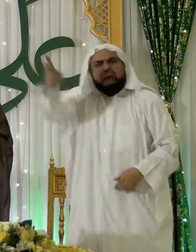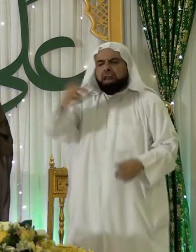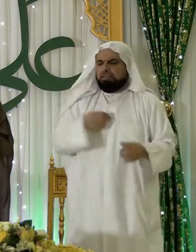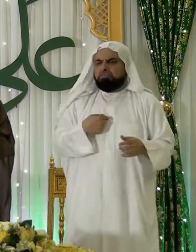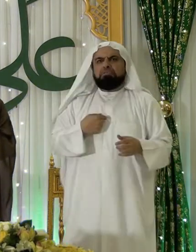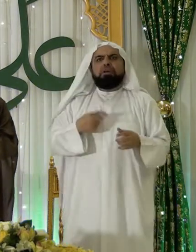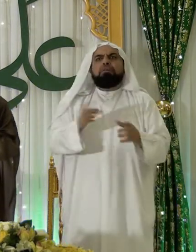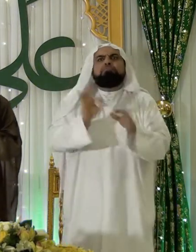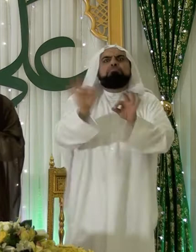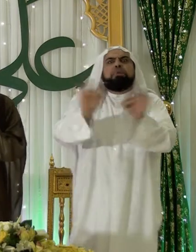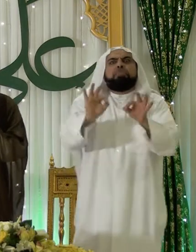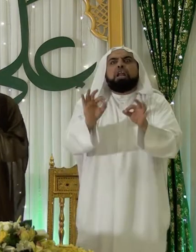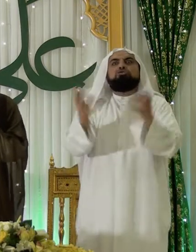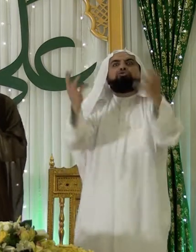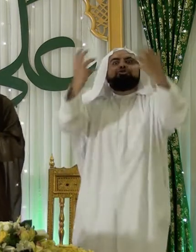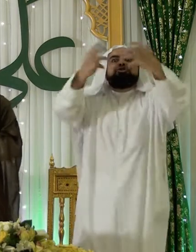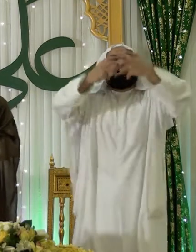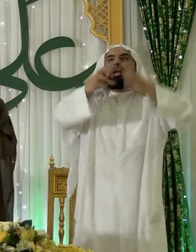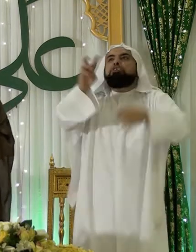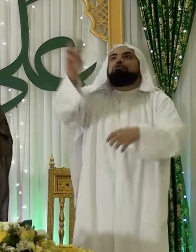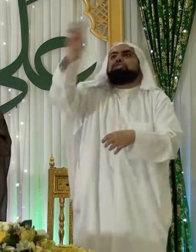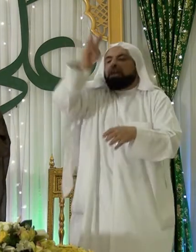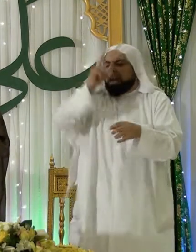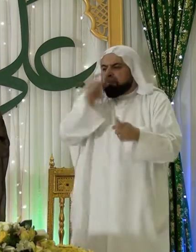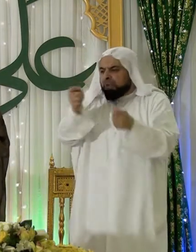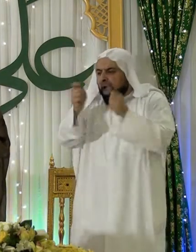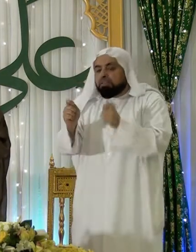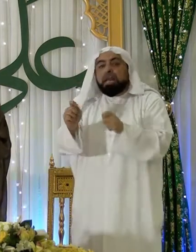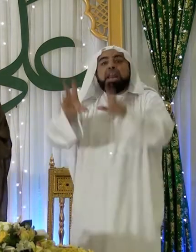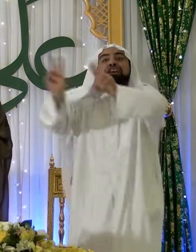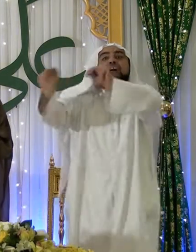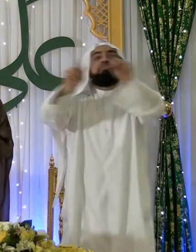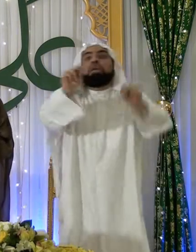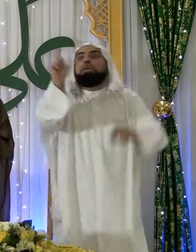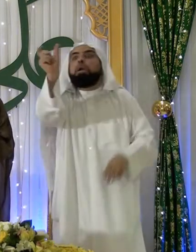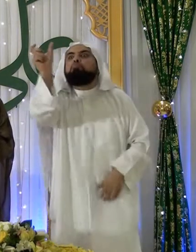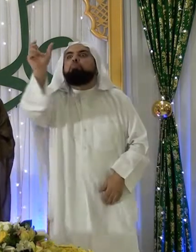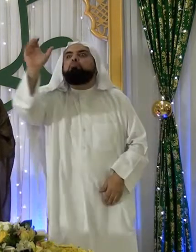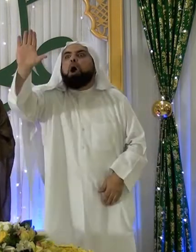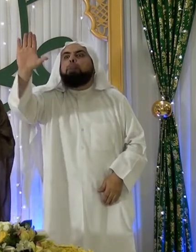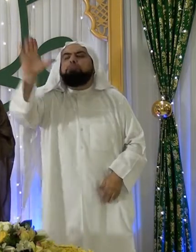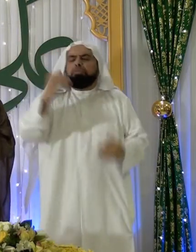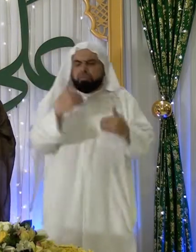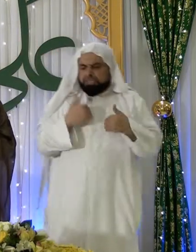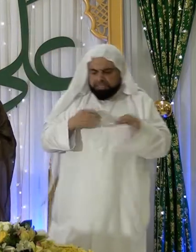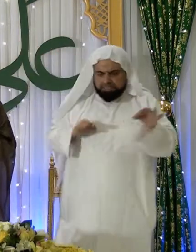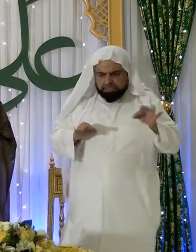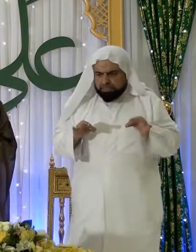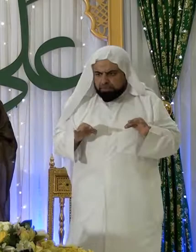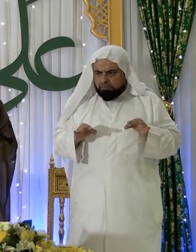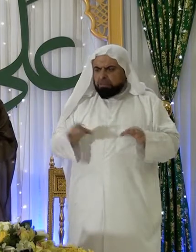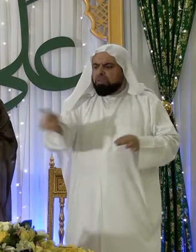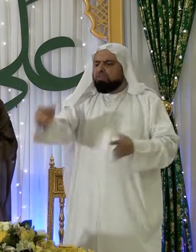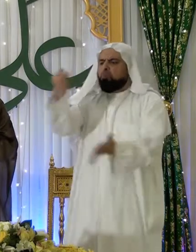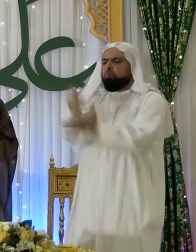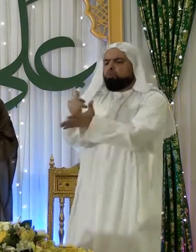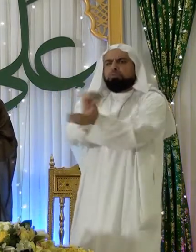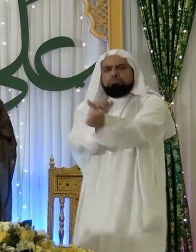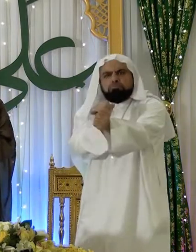فرسول الله صلى الله عليه وآله حينما كان يريد عليا أن